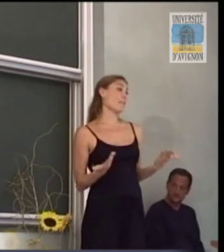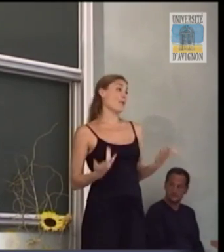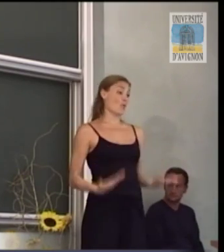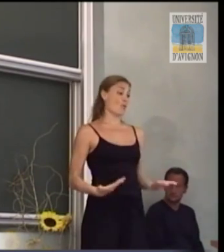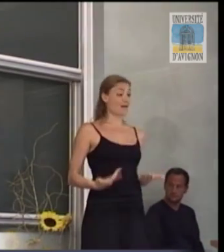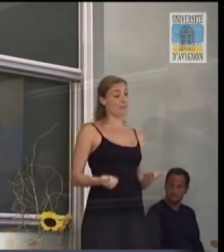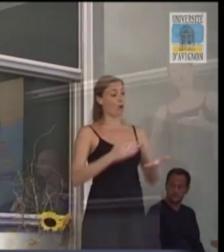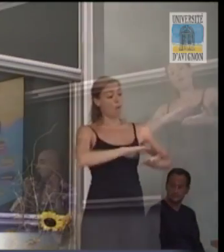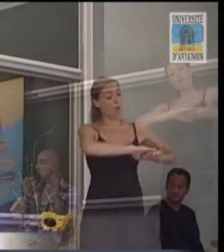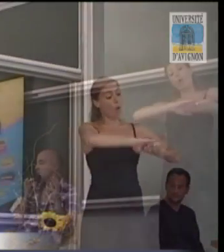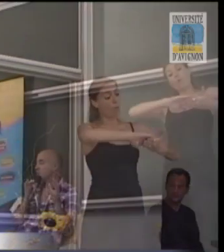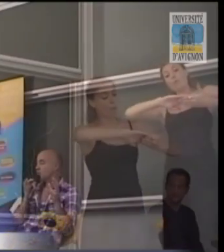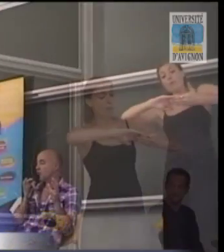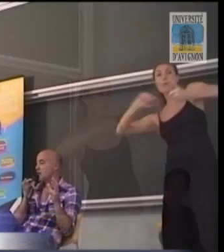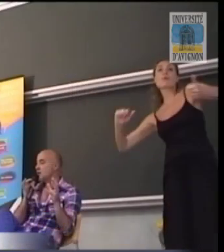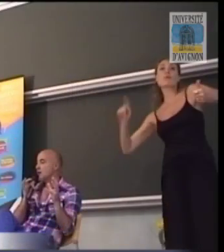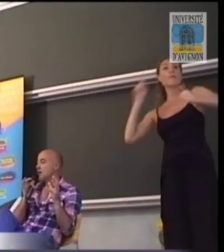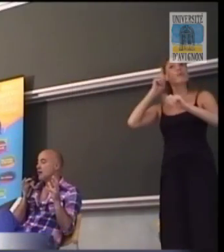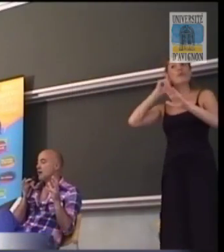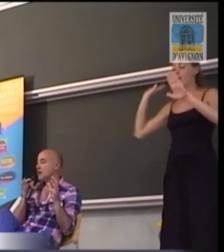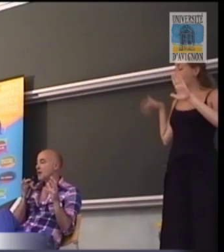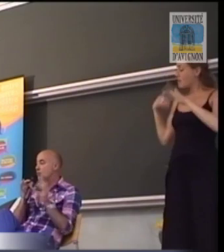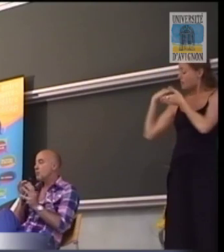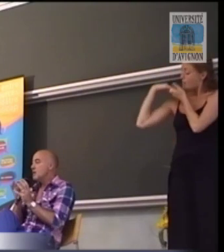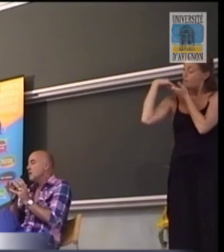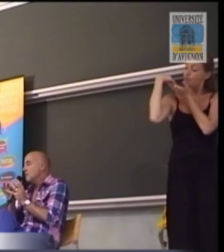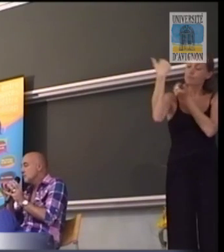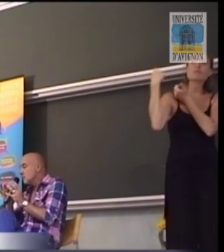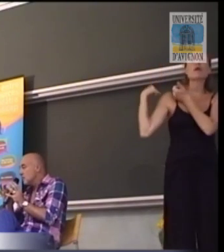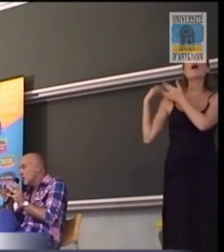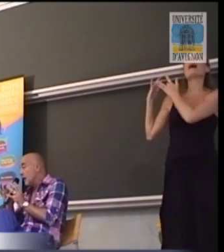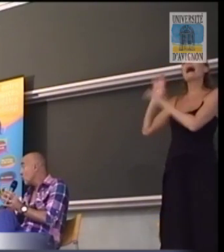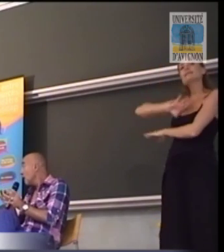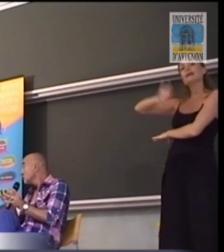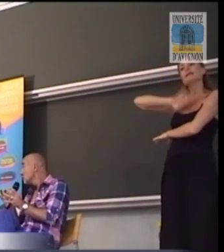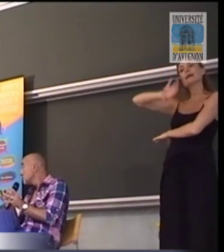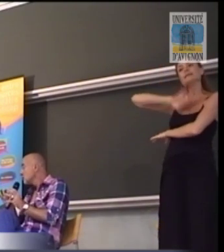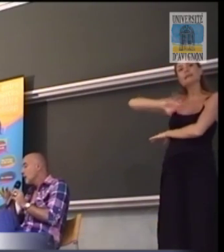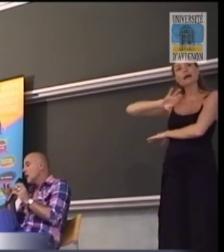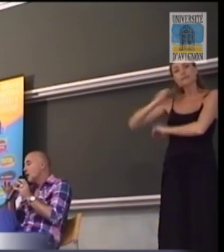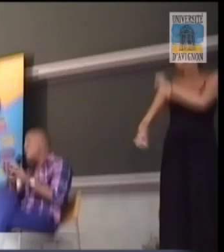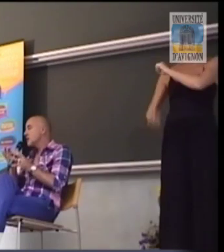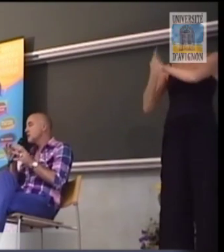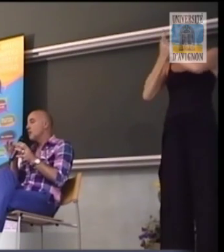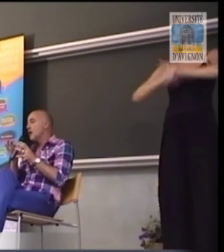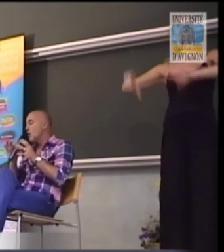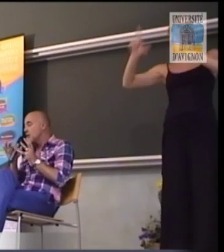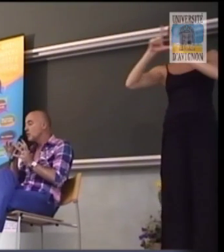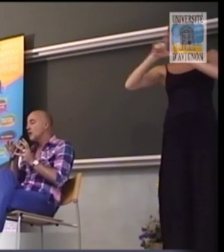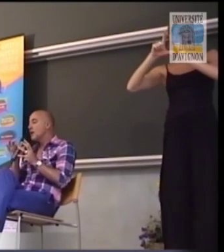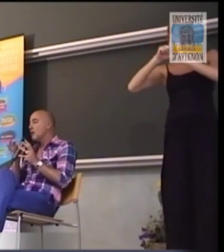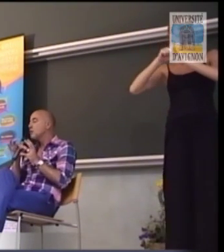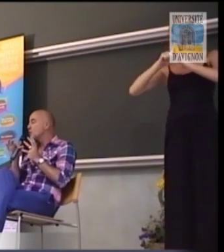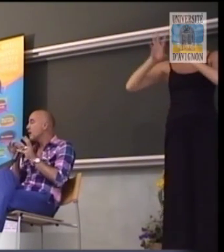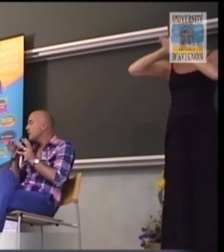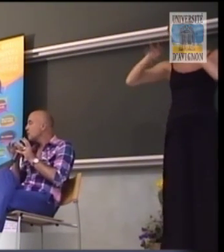entre ces pionniers, ces aventuriers, et puis la loi, les objectifs de la loi, le